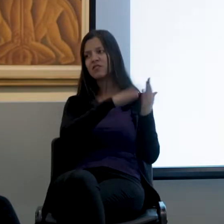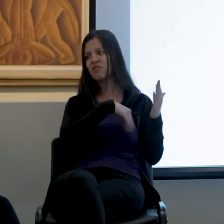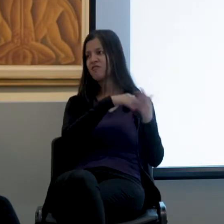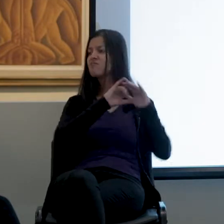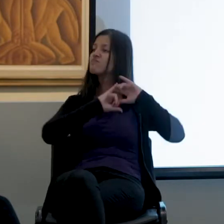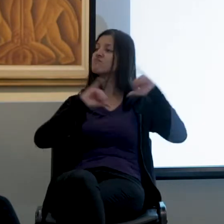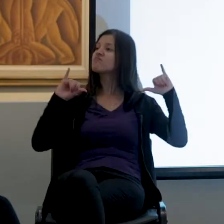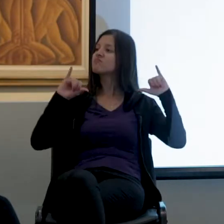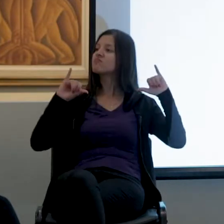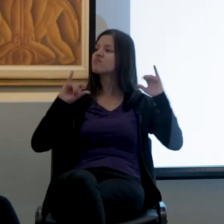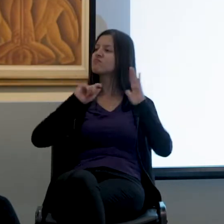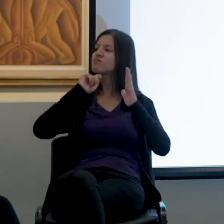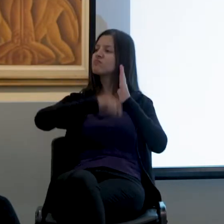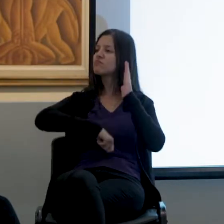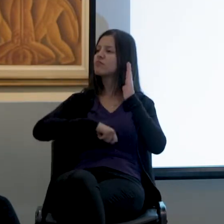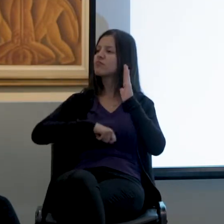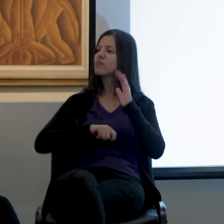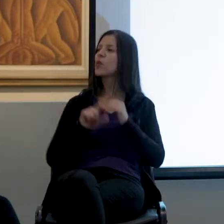autoria.